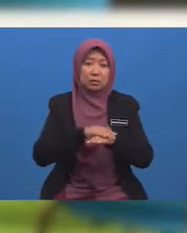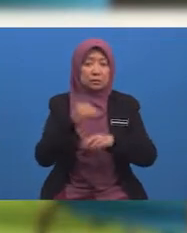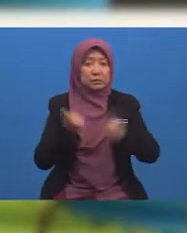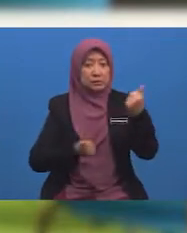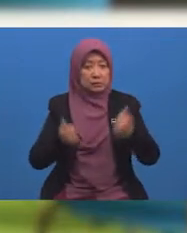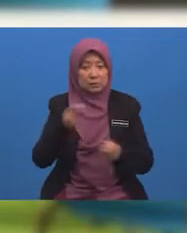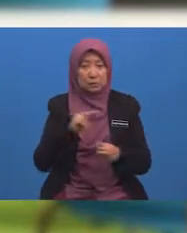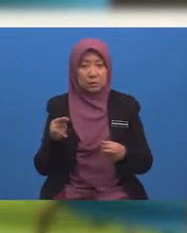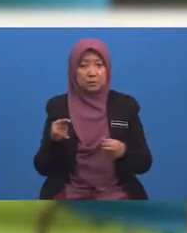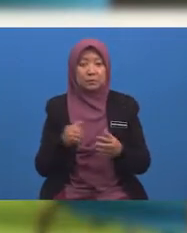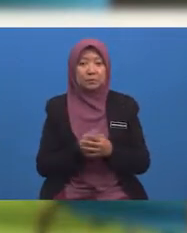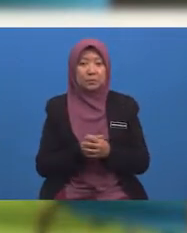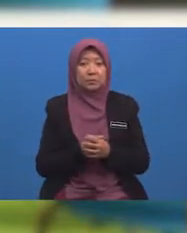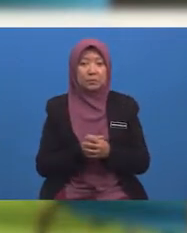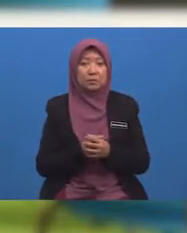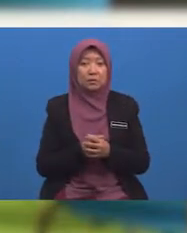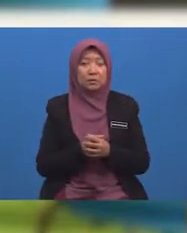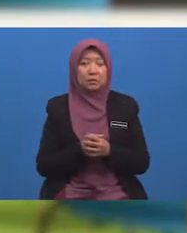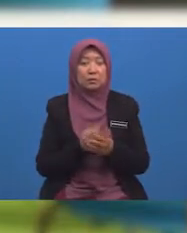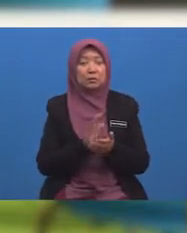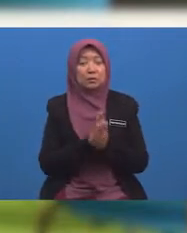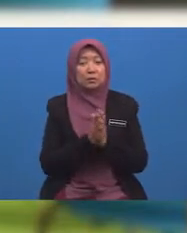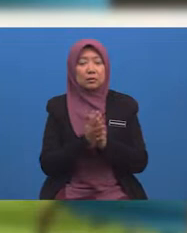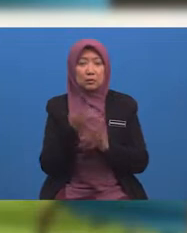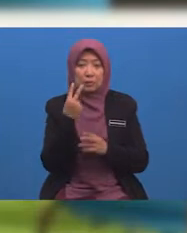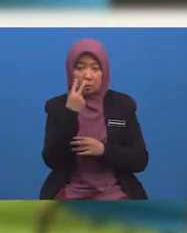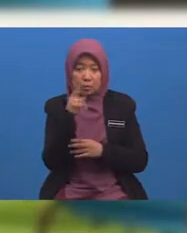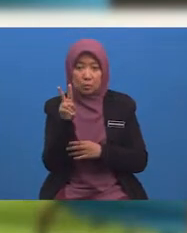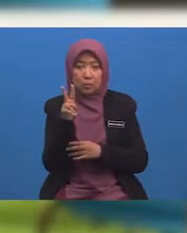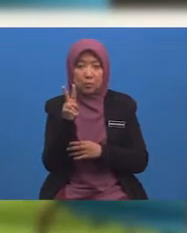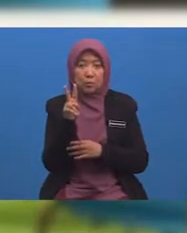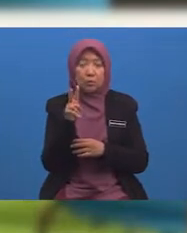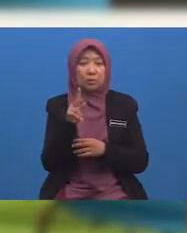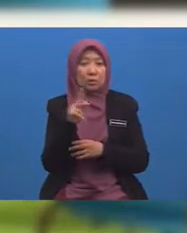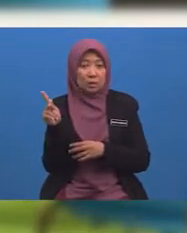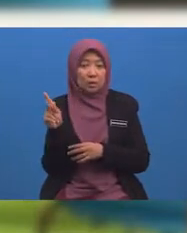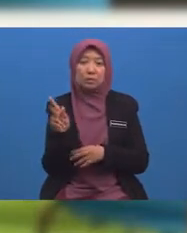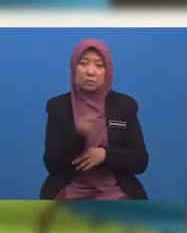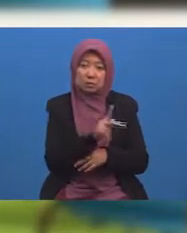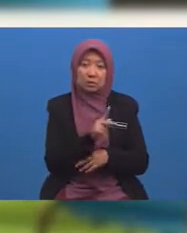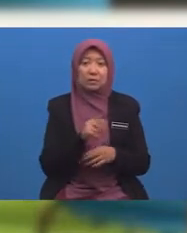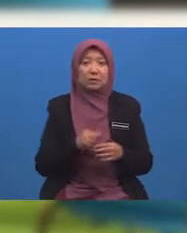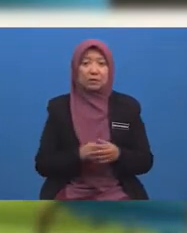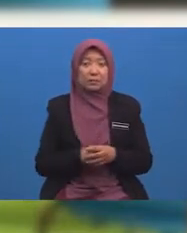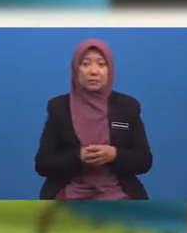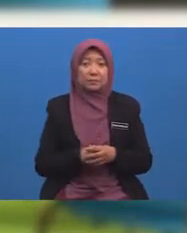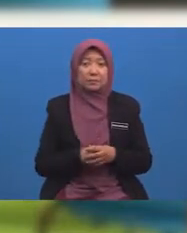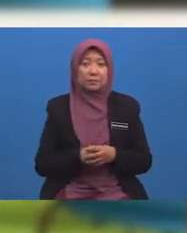kenderaan. Maka ia menoleh pandangannya ke kanan dan ke kiri.